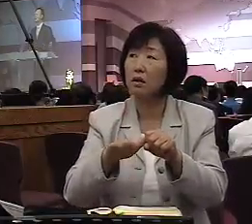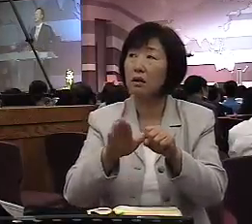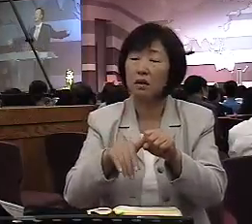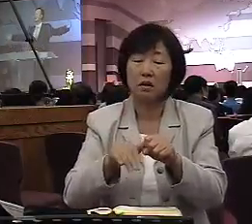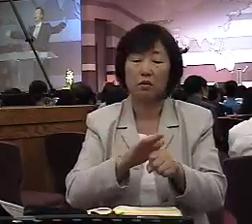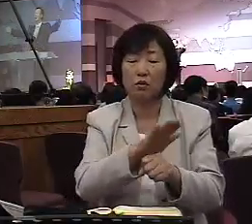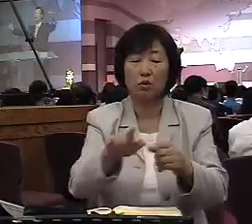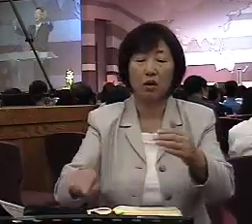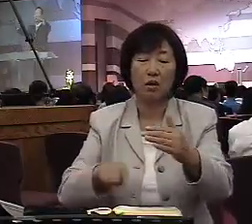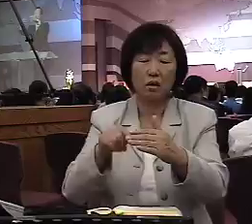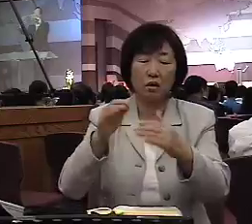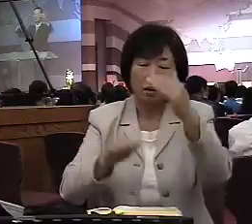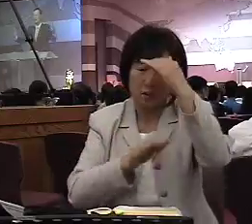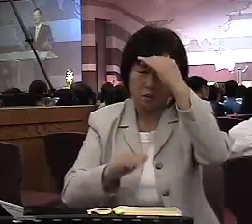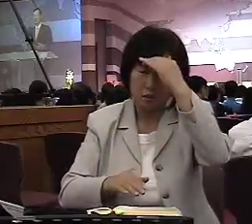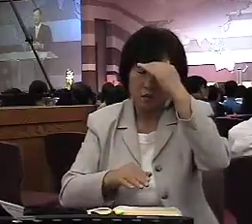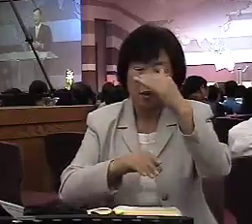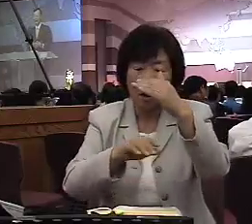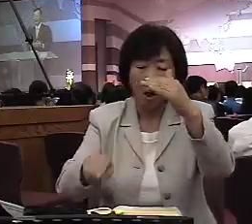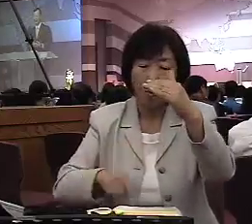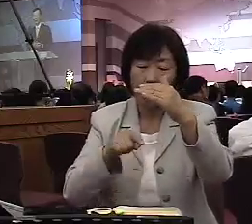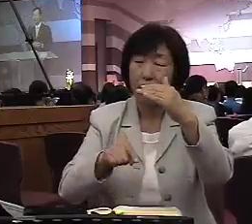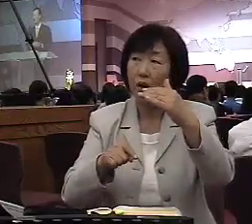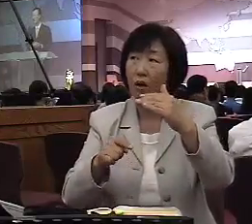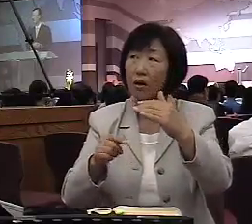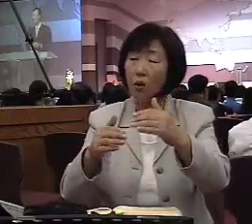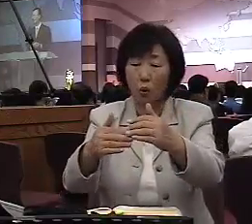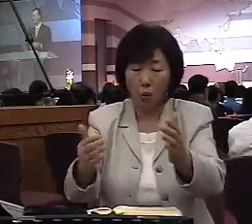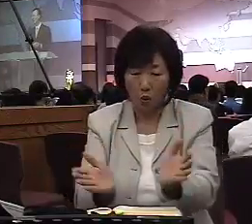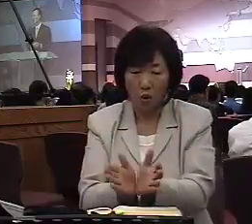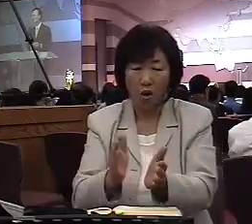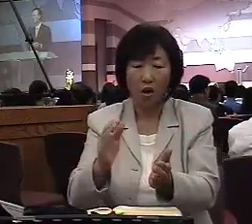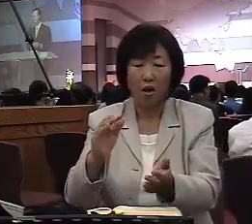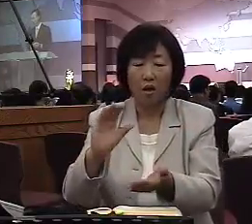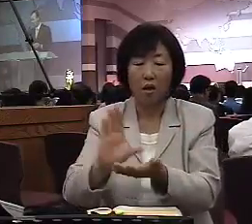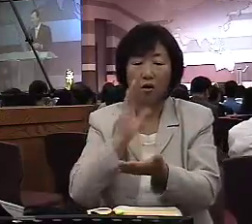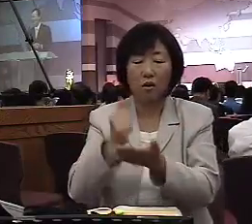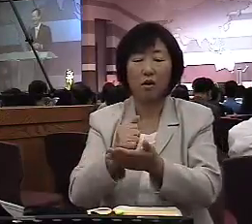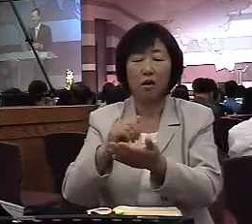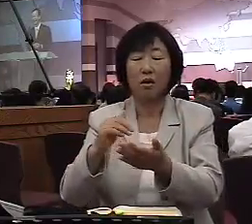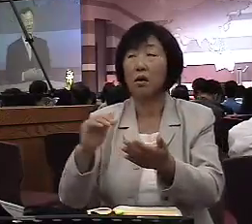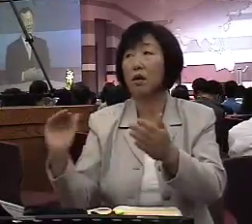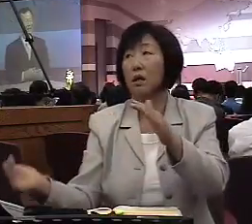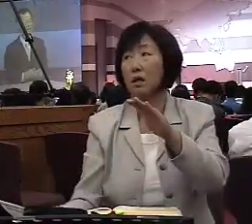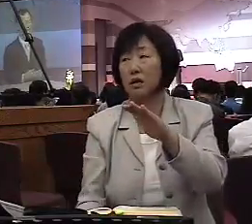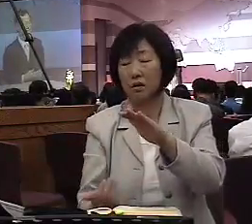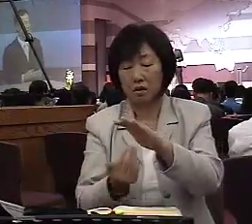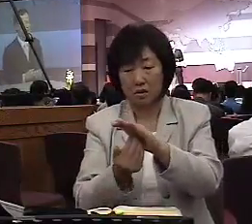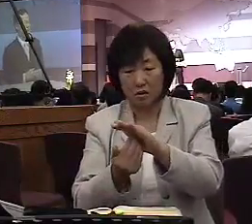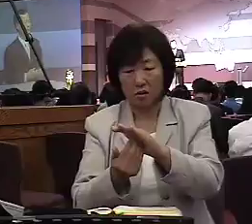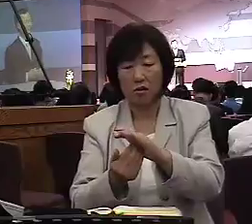가운데, 우리 성도들 가운데, 우리 공동체 가운데 그리스도의 형상이 이루어질 것을 믿습니다.